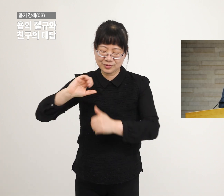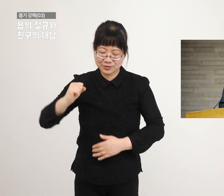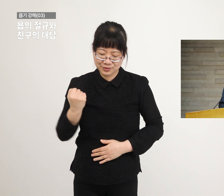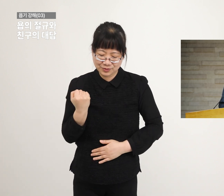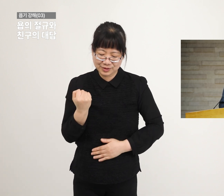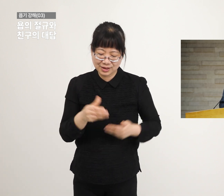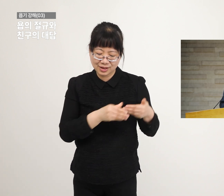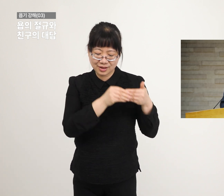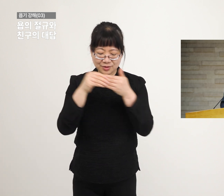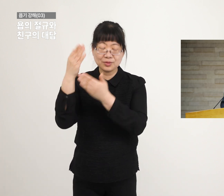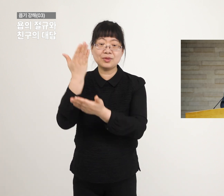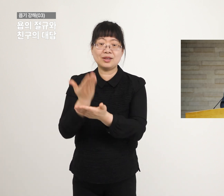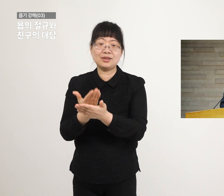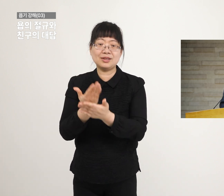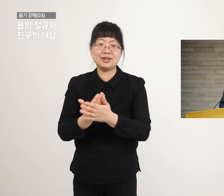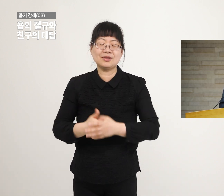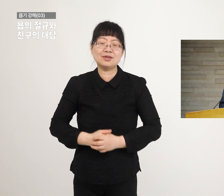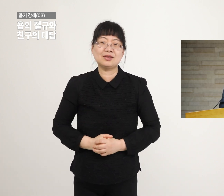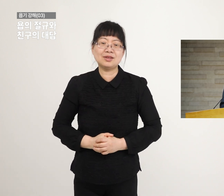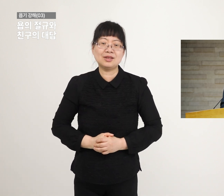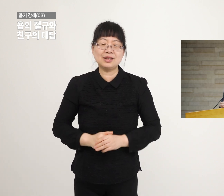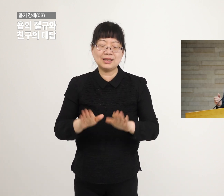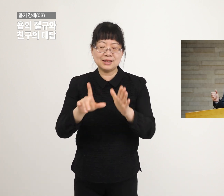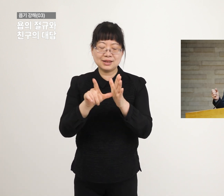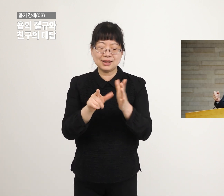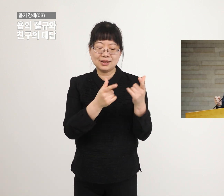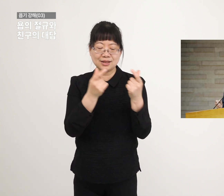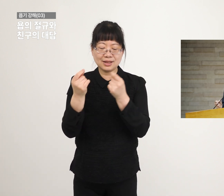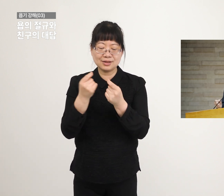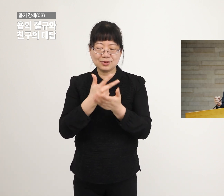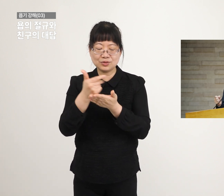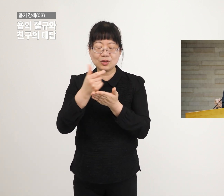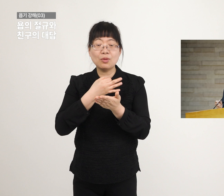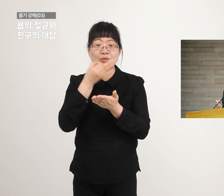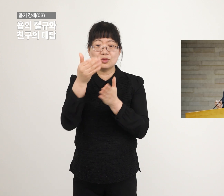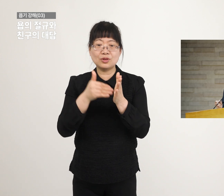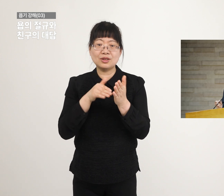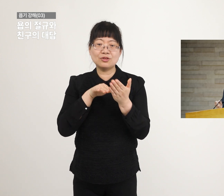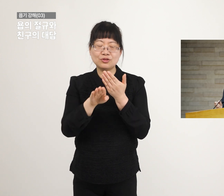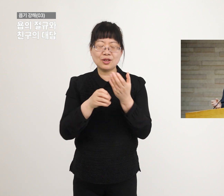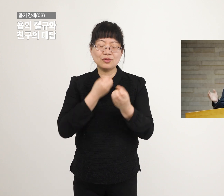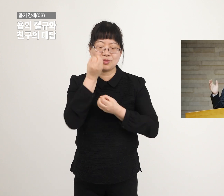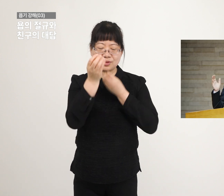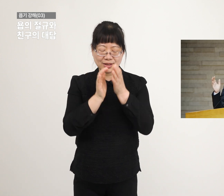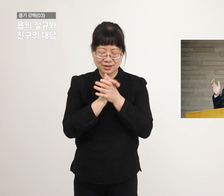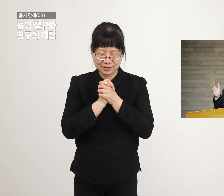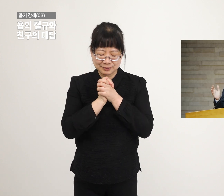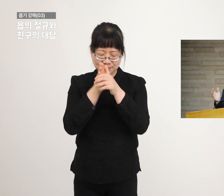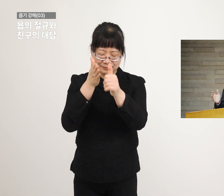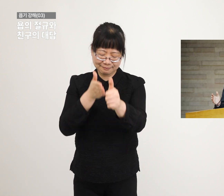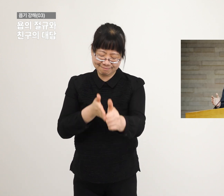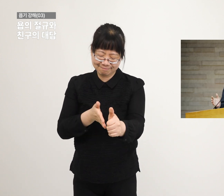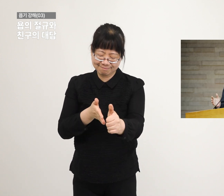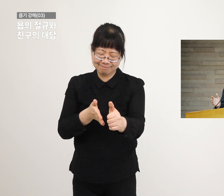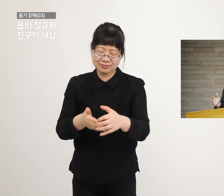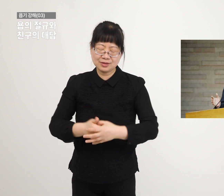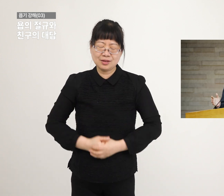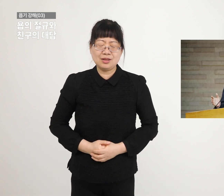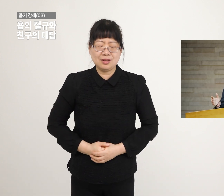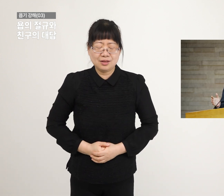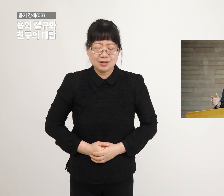있도록 이끌어 주시옵소서. 우리 시간 다 같이 한번 주여 부른 다음에 통성으로 기도합니다. 주여.